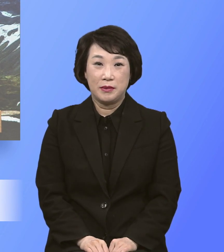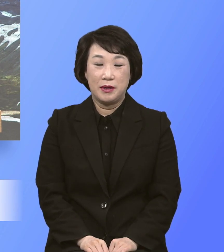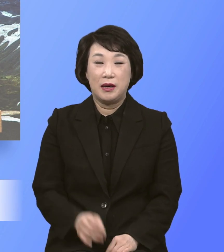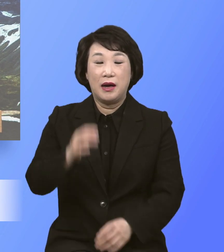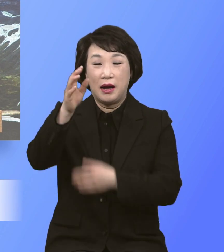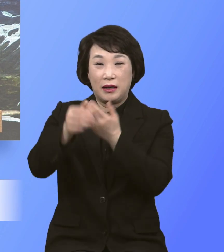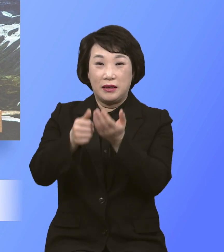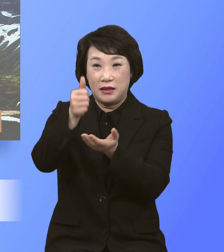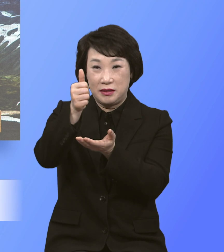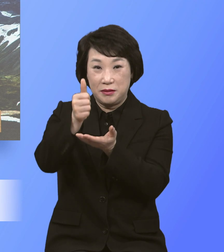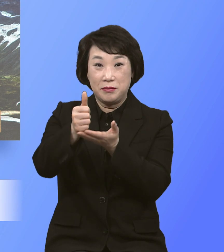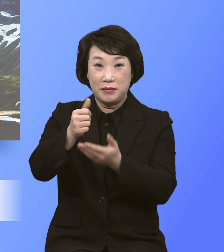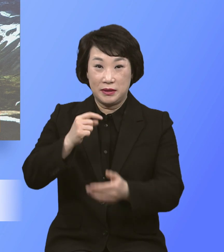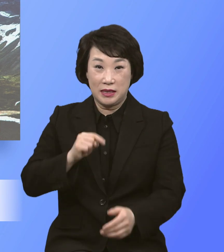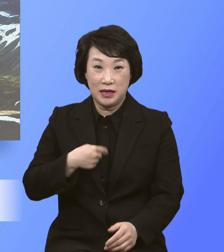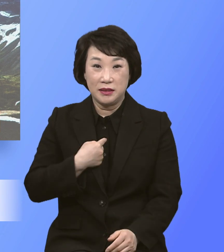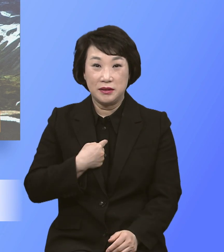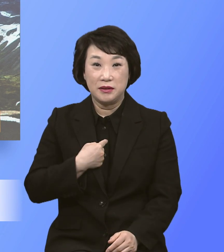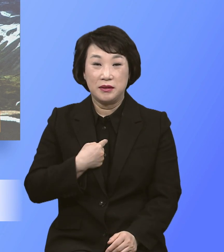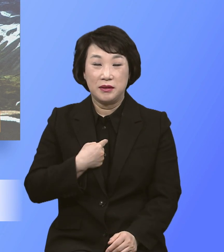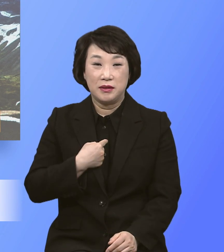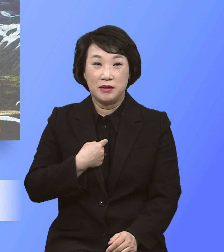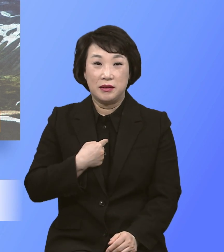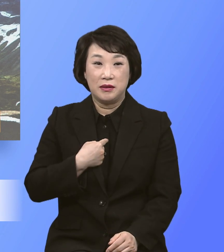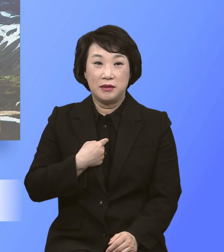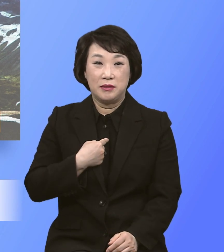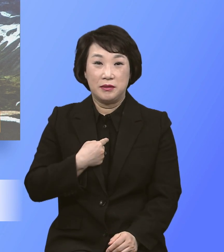하나님은 자기 자신을